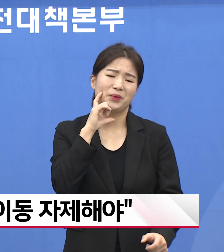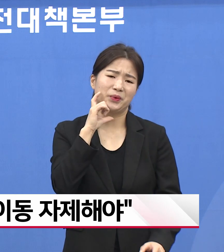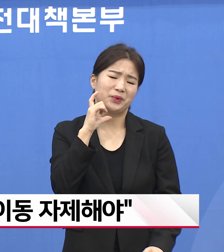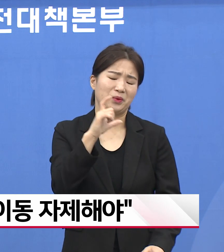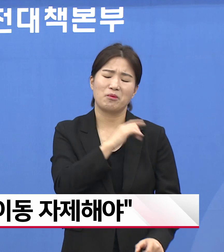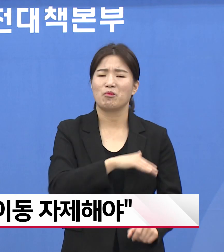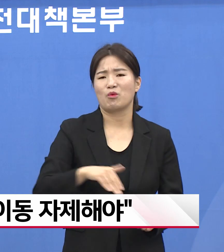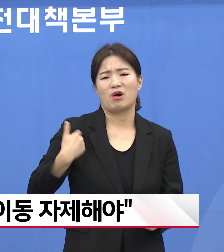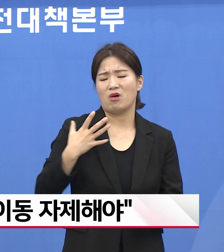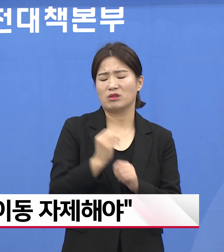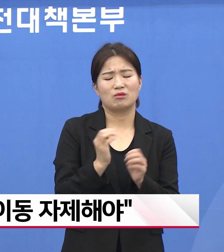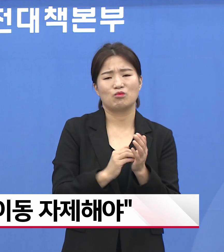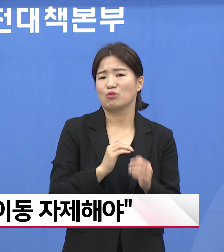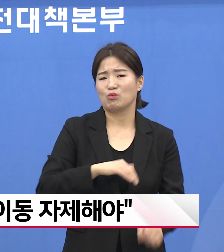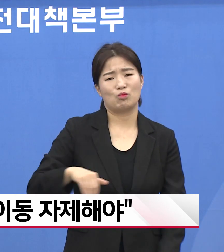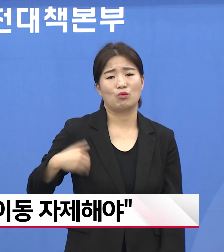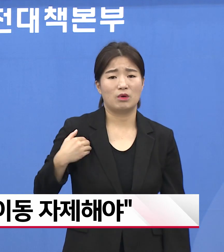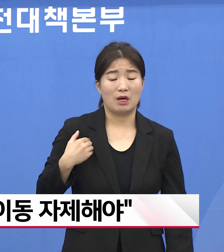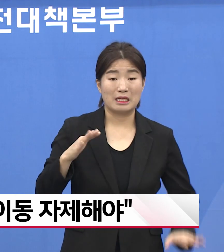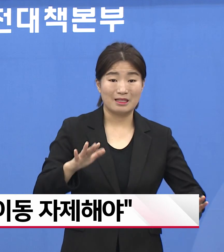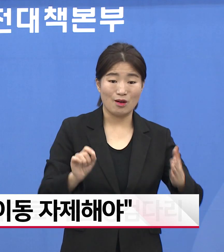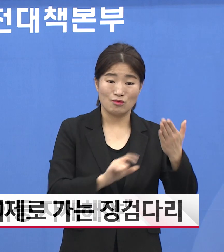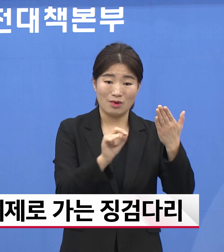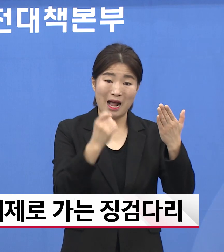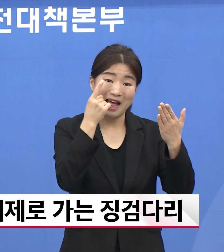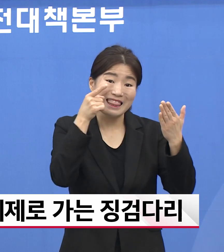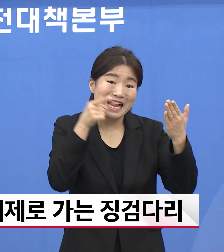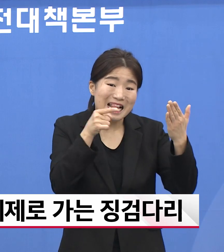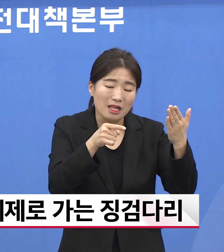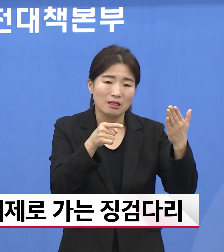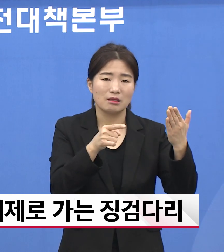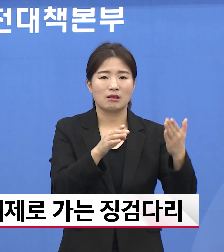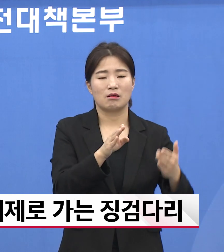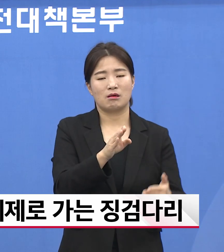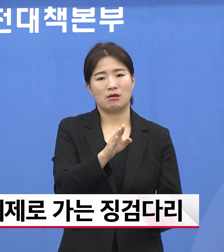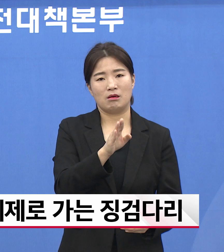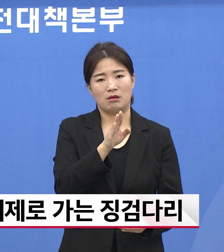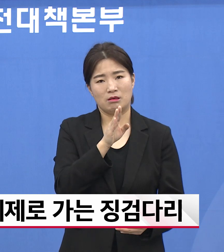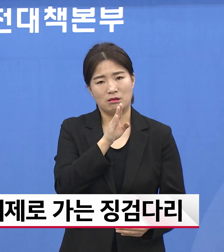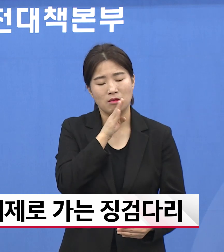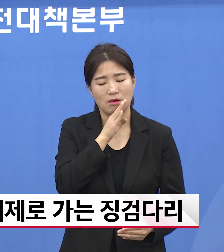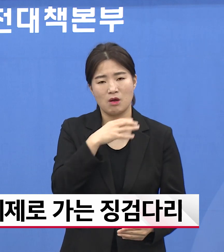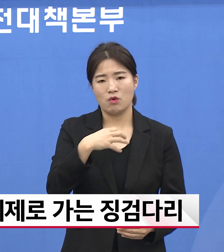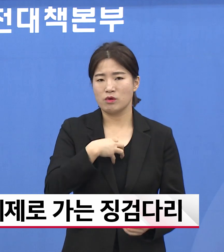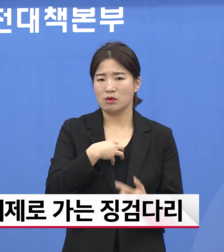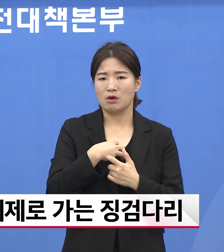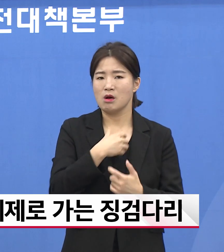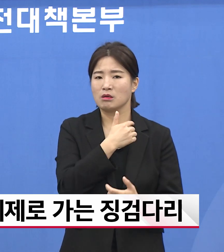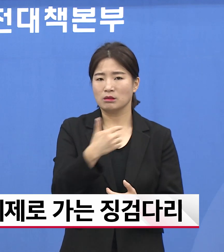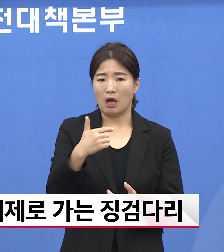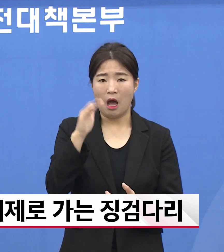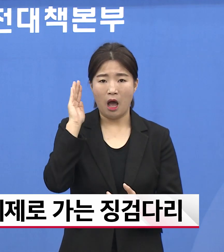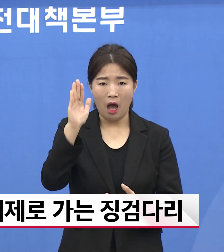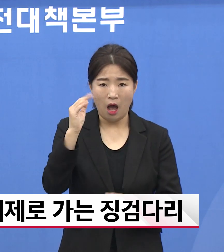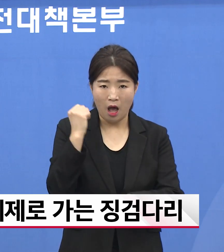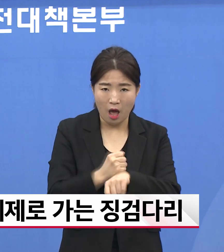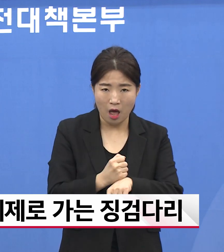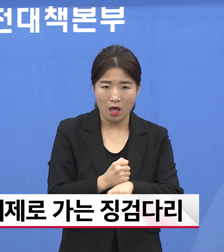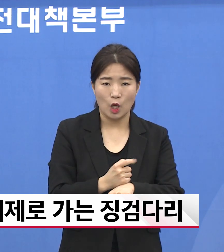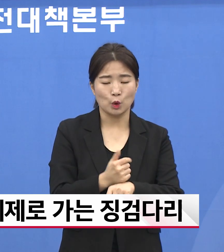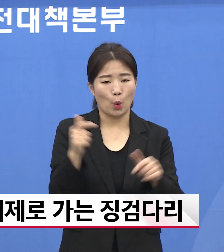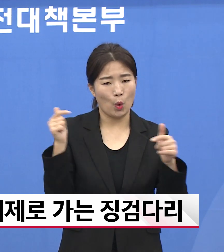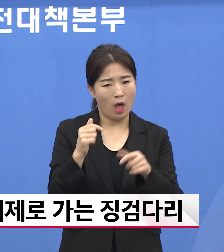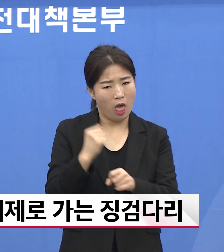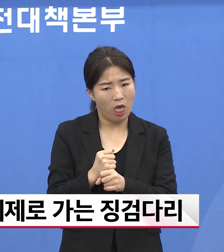실정입니다. 이번 9월 한 달간이 위드 코로나 체제로 가기 위한 징검다리가 되어서